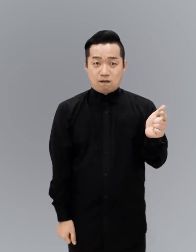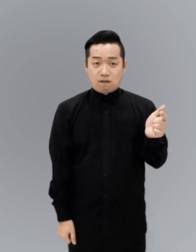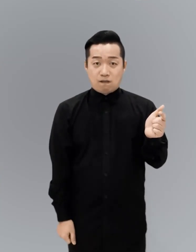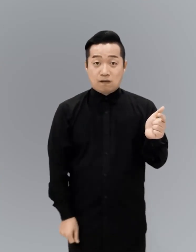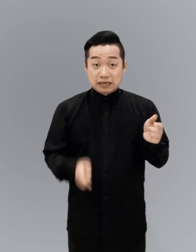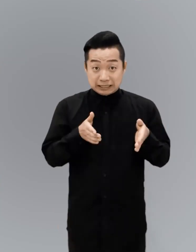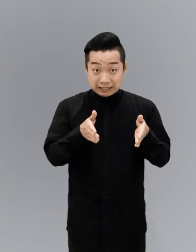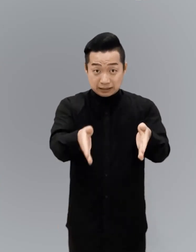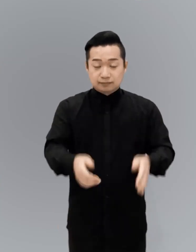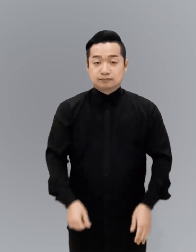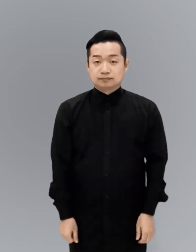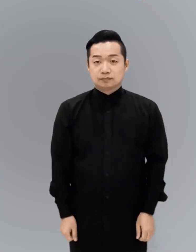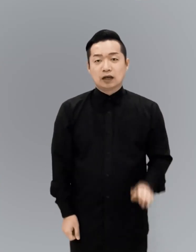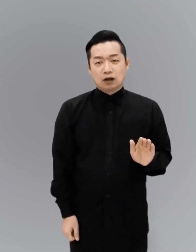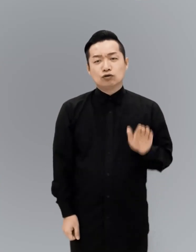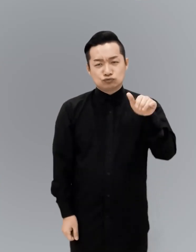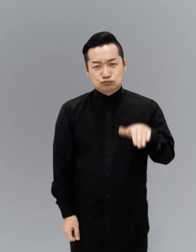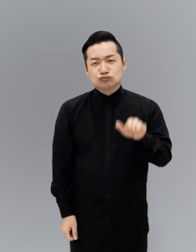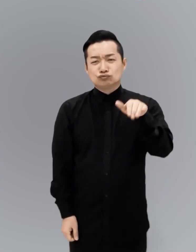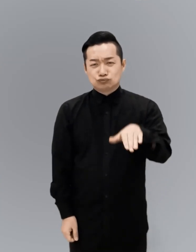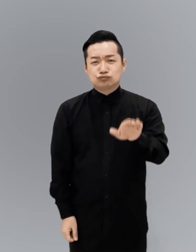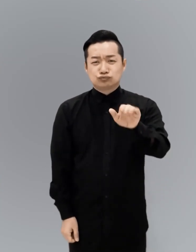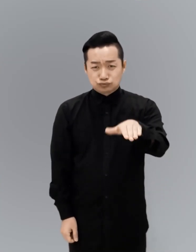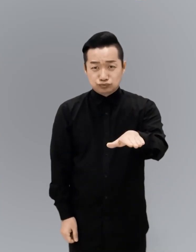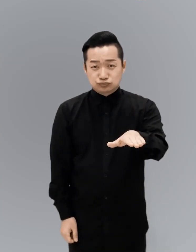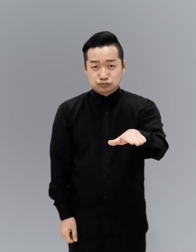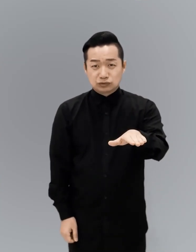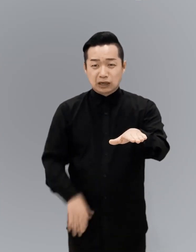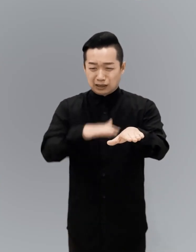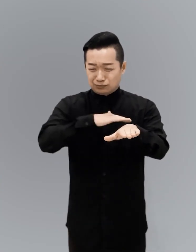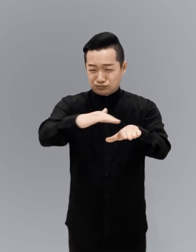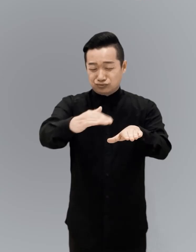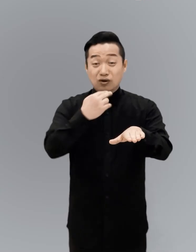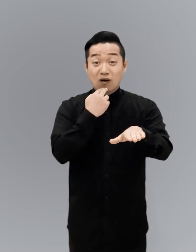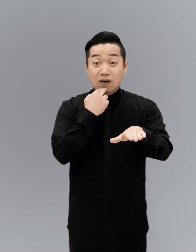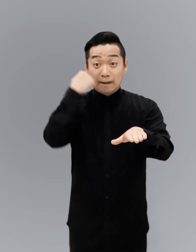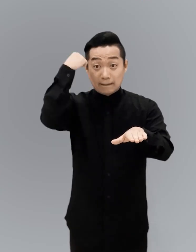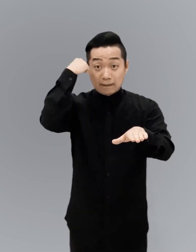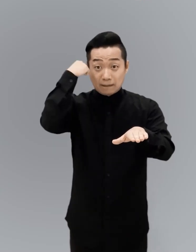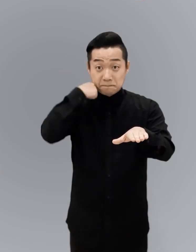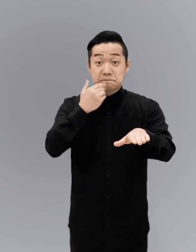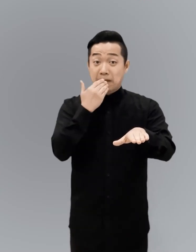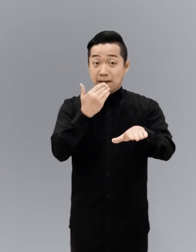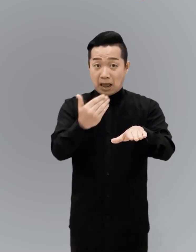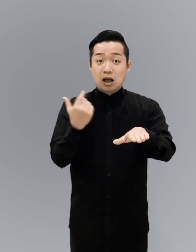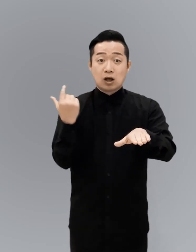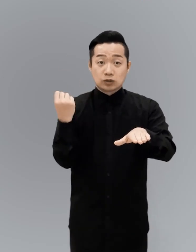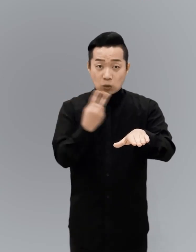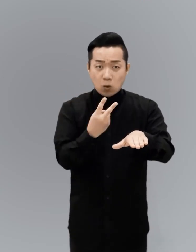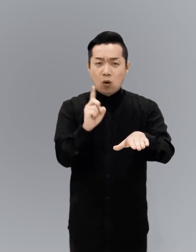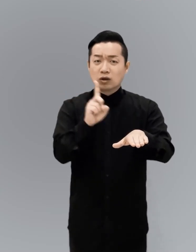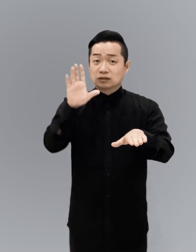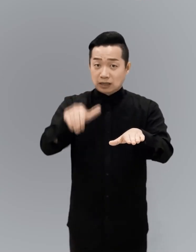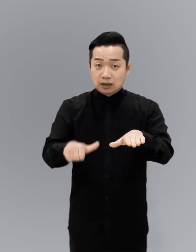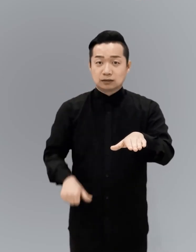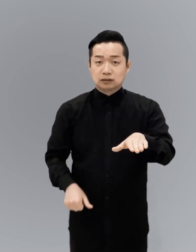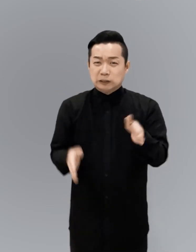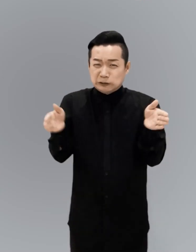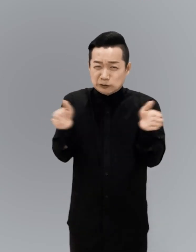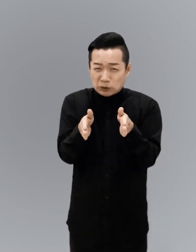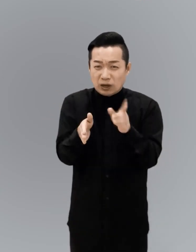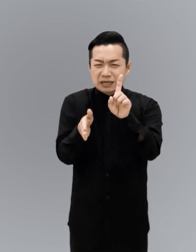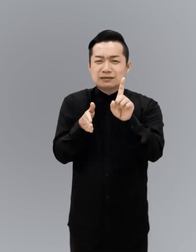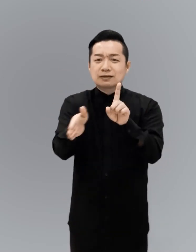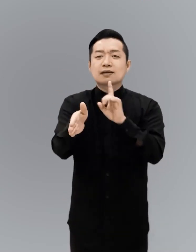좋겠어요. 그 길이 정말 울퉁불퉁한 비포장 도로이기도 하고, 그리고 어떤 때는